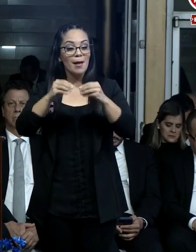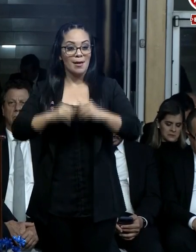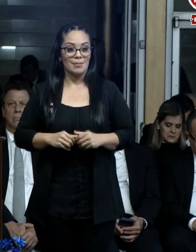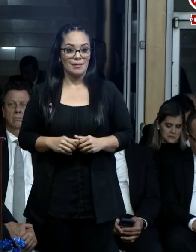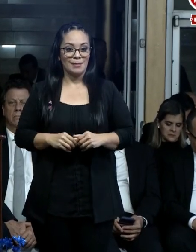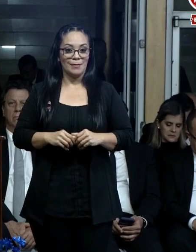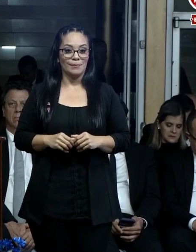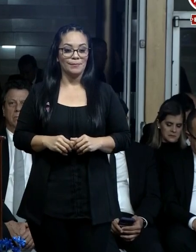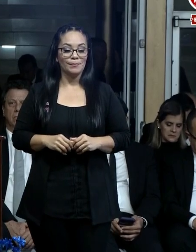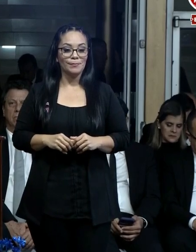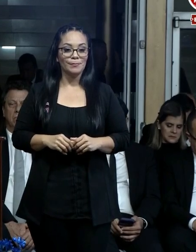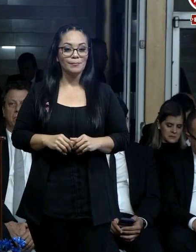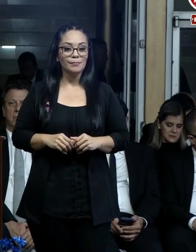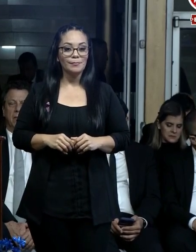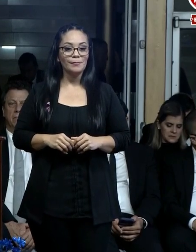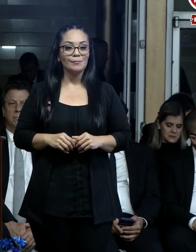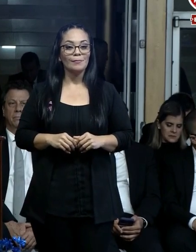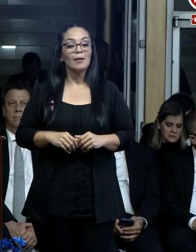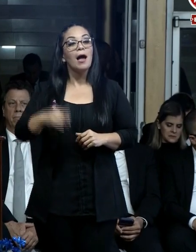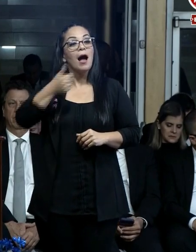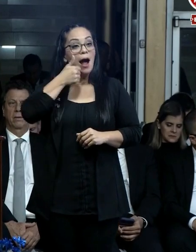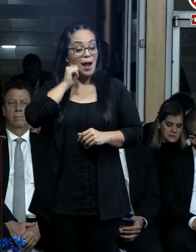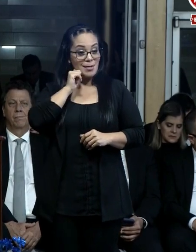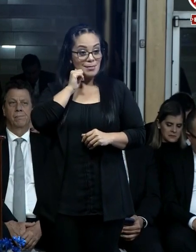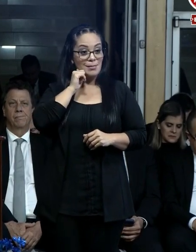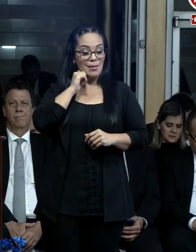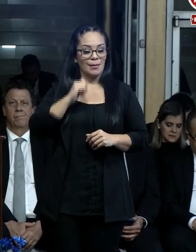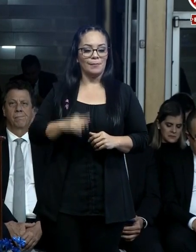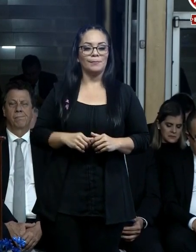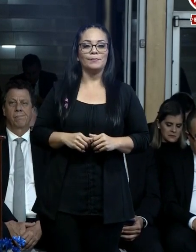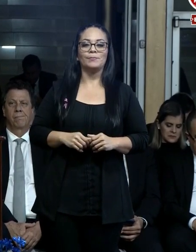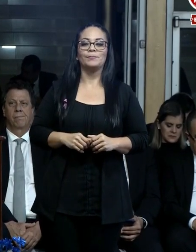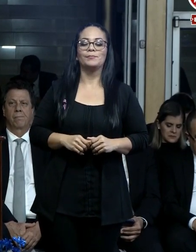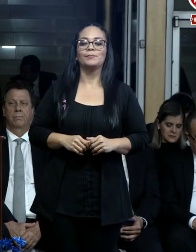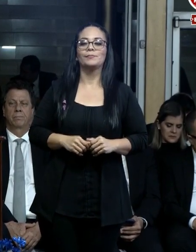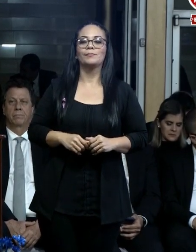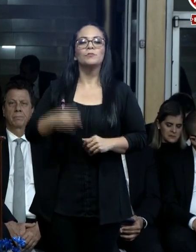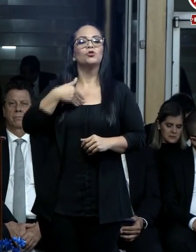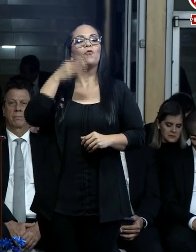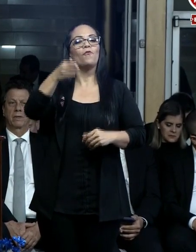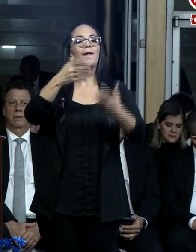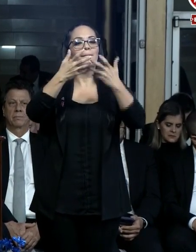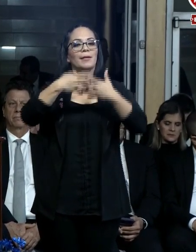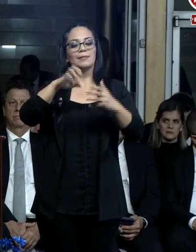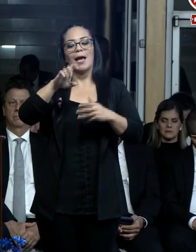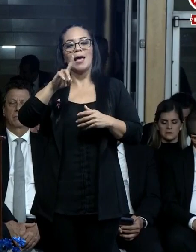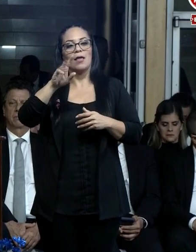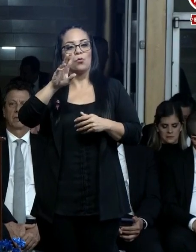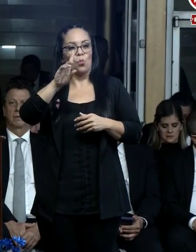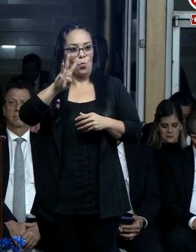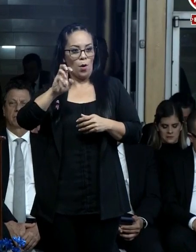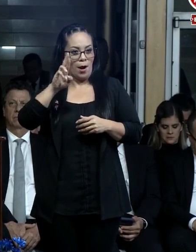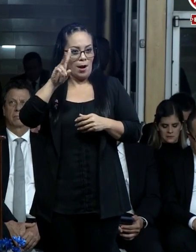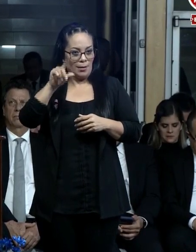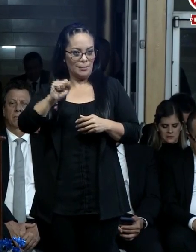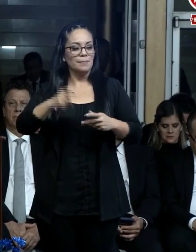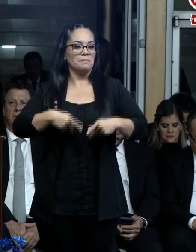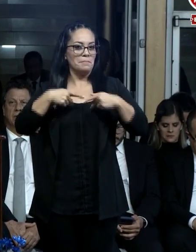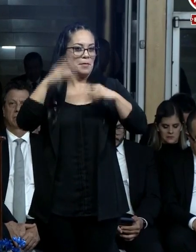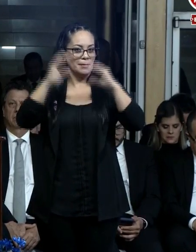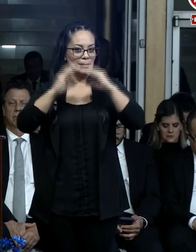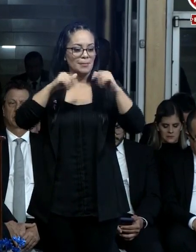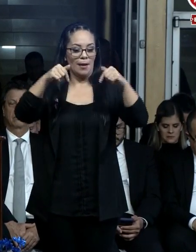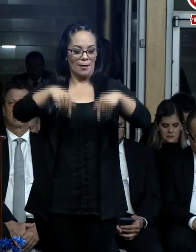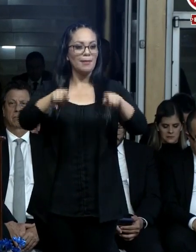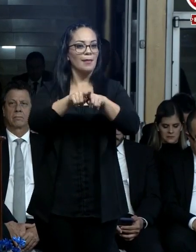más. Ayer estuve en una empresa, Edward Life Sciences, aquí también en